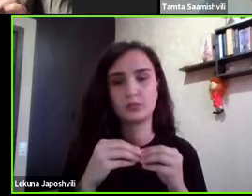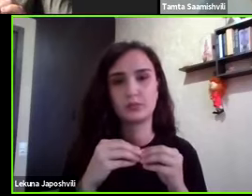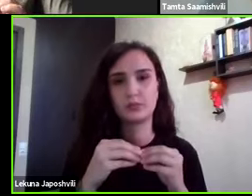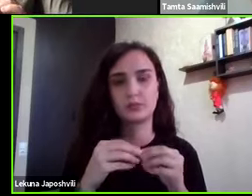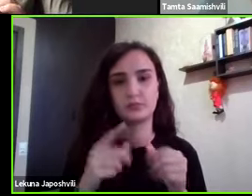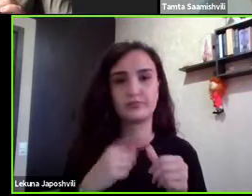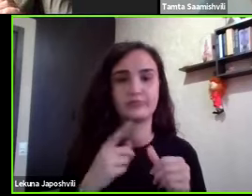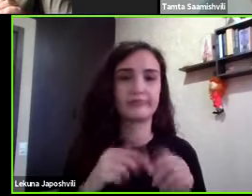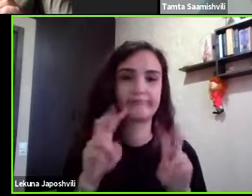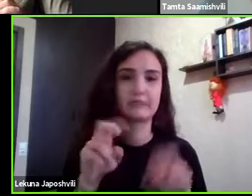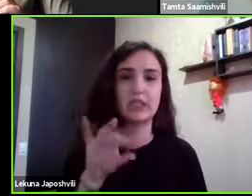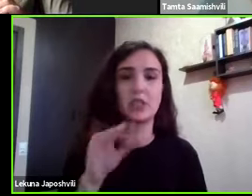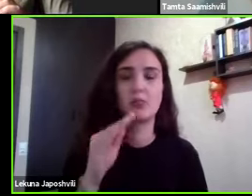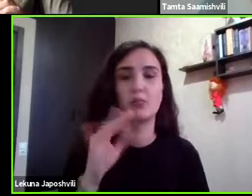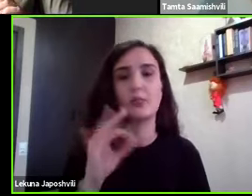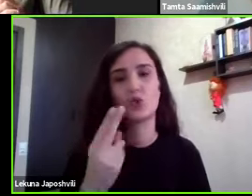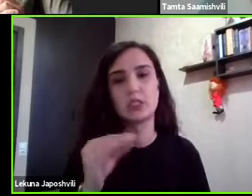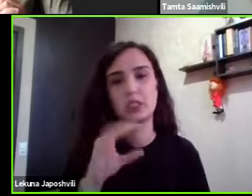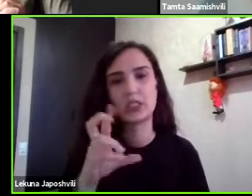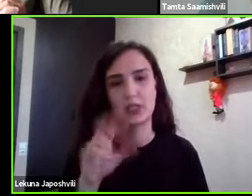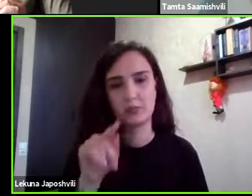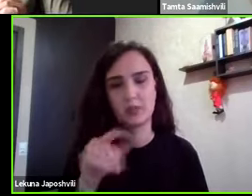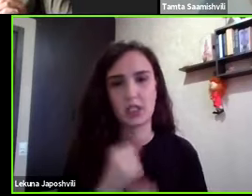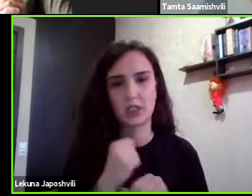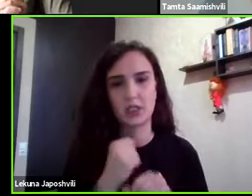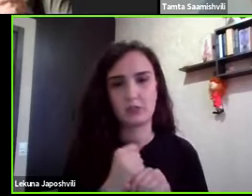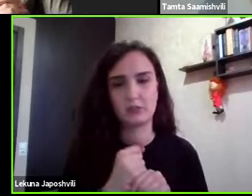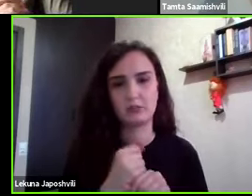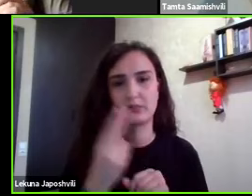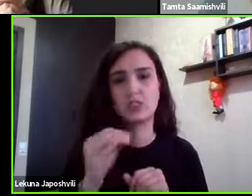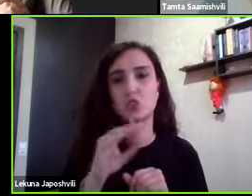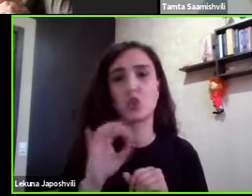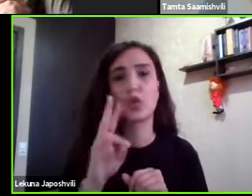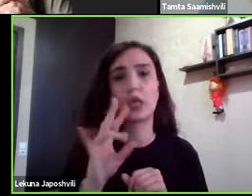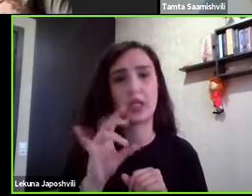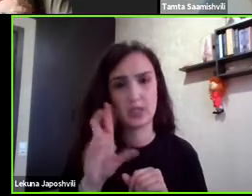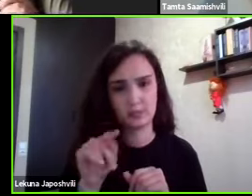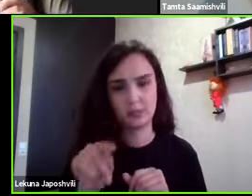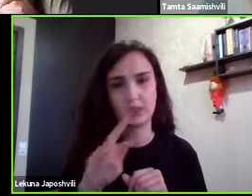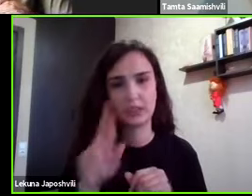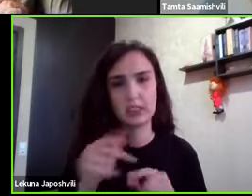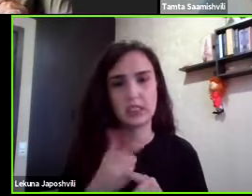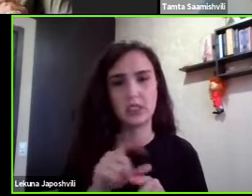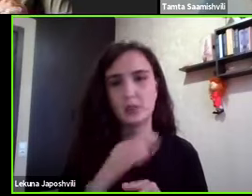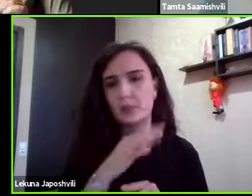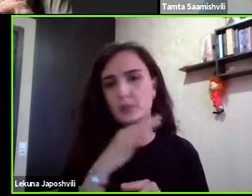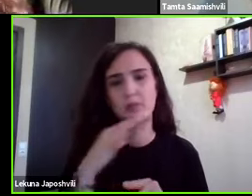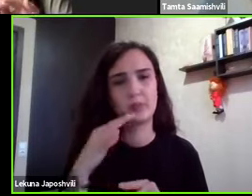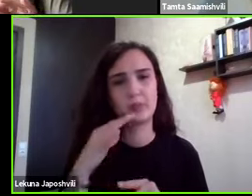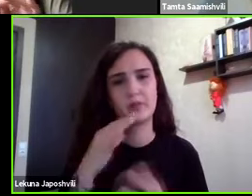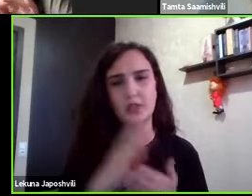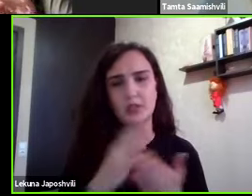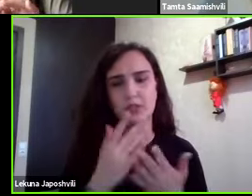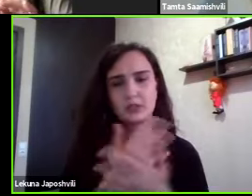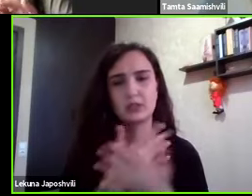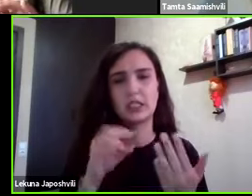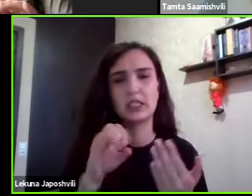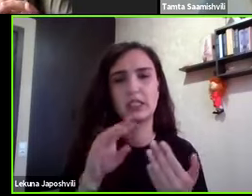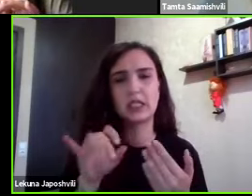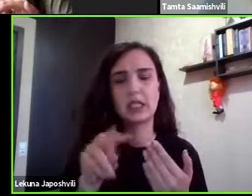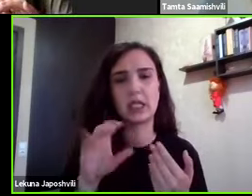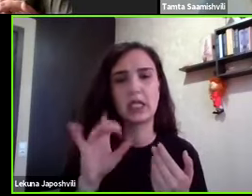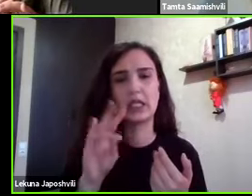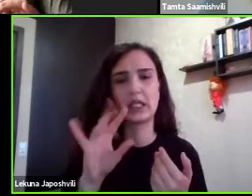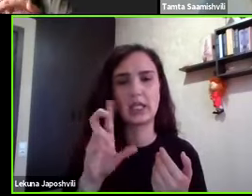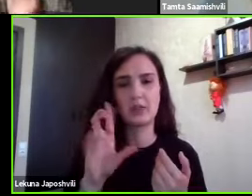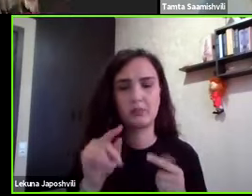ეს ლიმფოციტები აწარმოებენ ამ ციტოკინებს. და ძალიან ბევრი სახის არის და ინტერლეიკინებსაც ახსენებენ